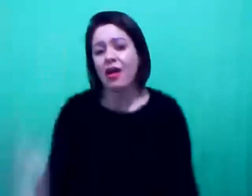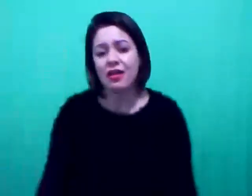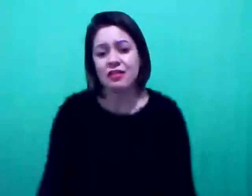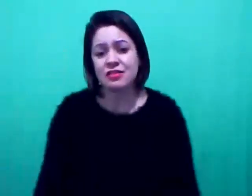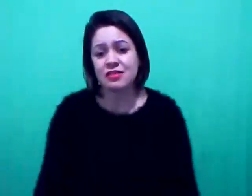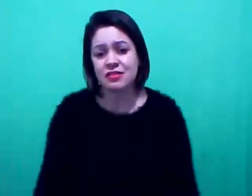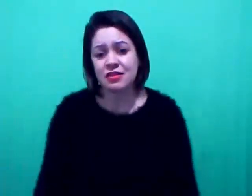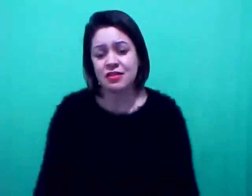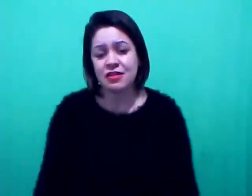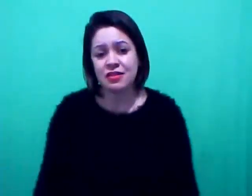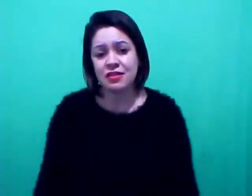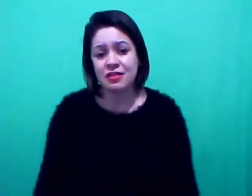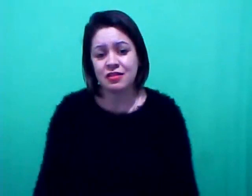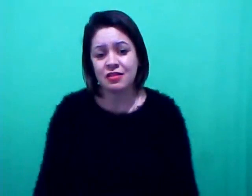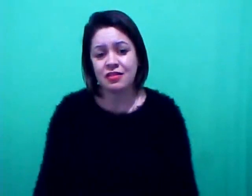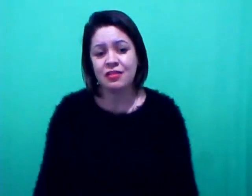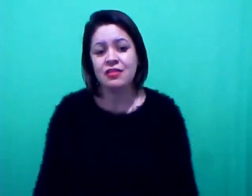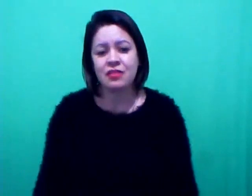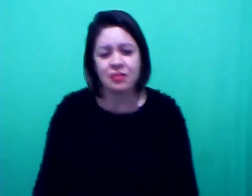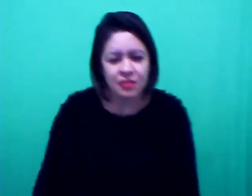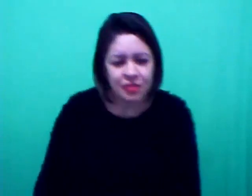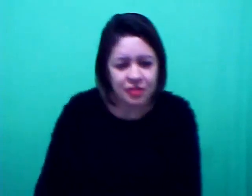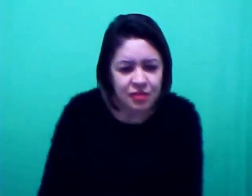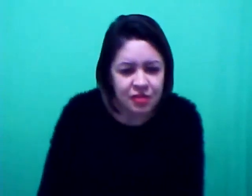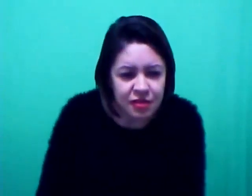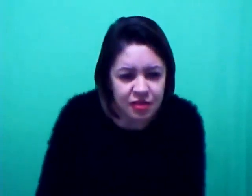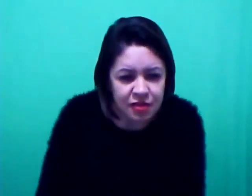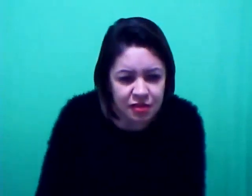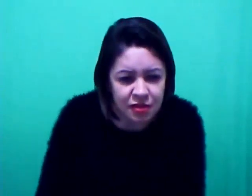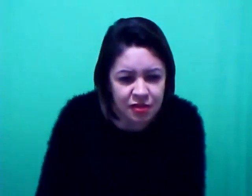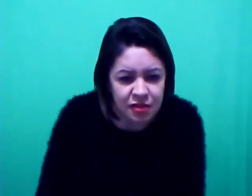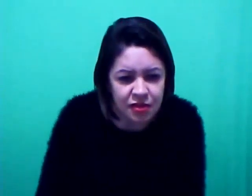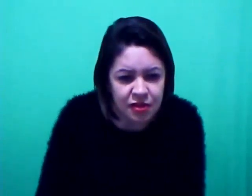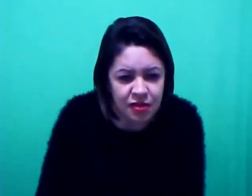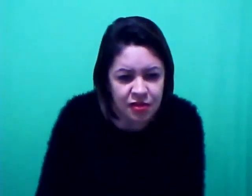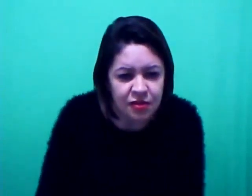Para que aconteça essa interação entre o sujeito surdo e a língua seja desenvolvida de forma clara.